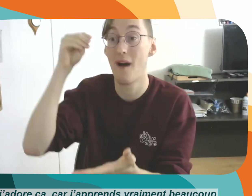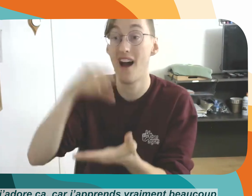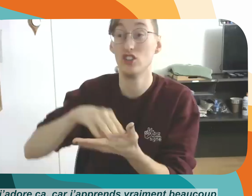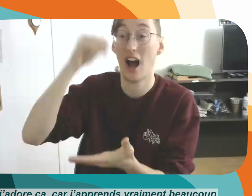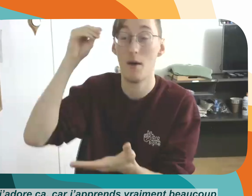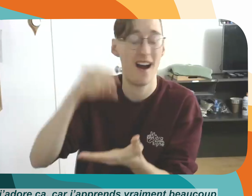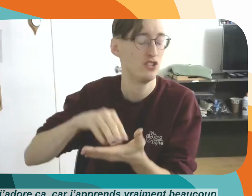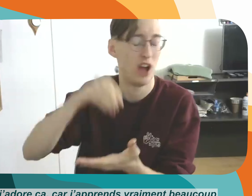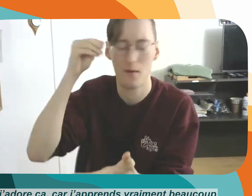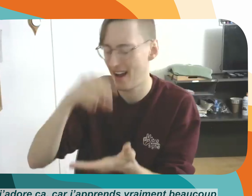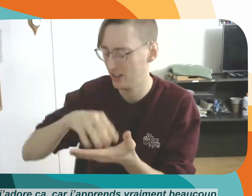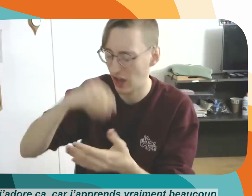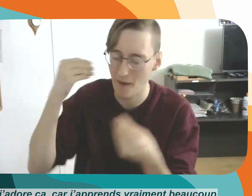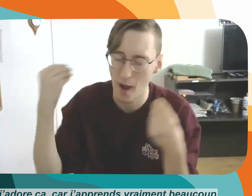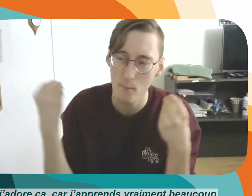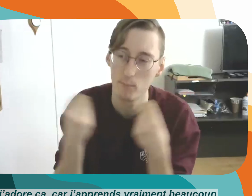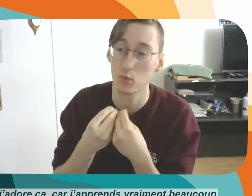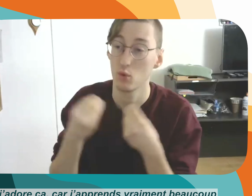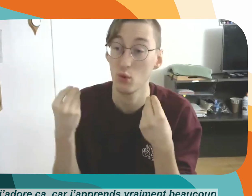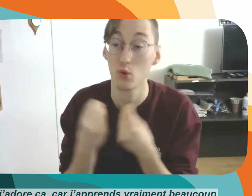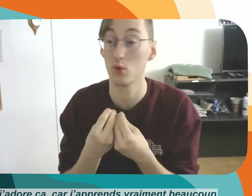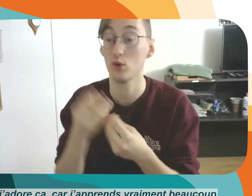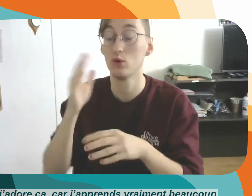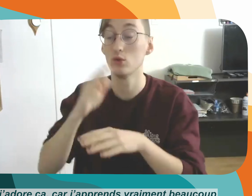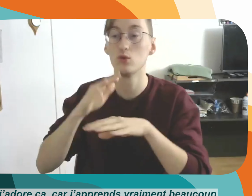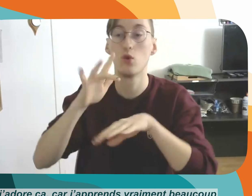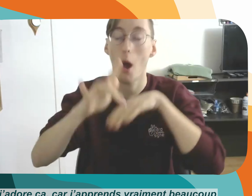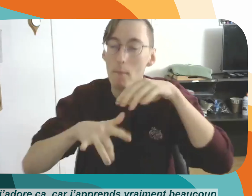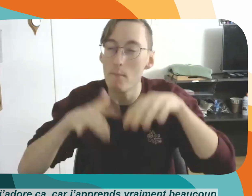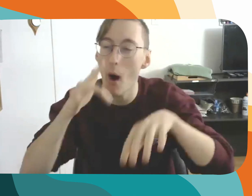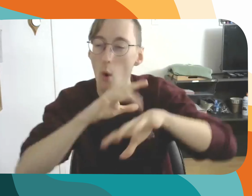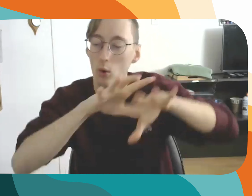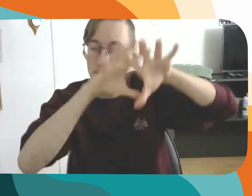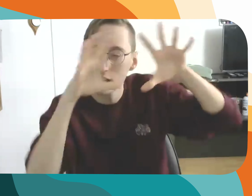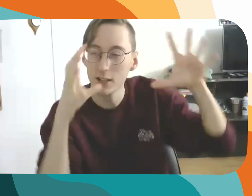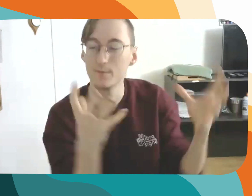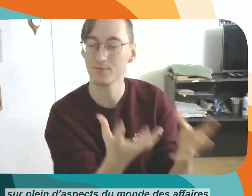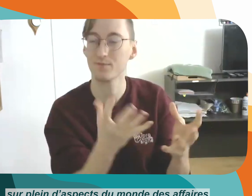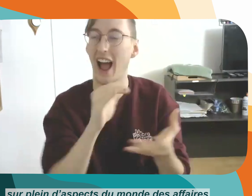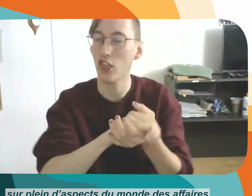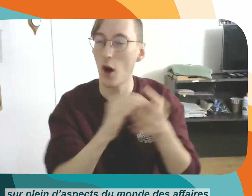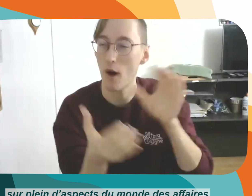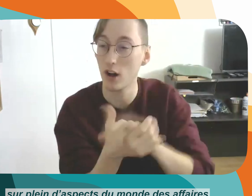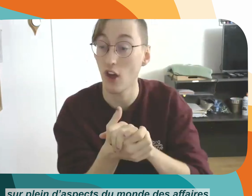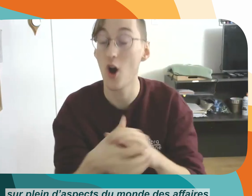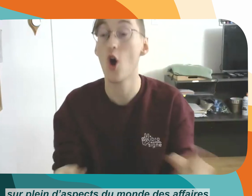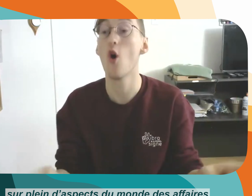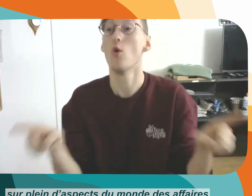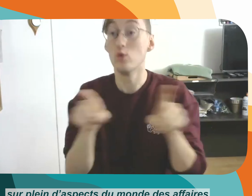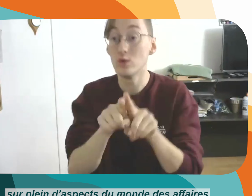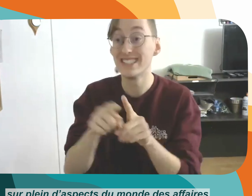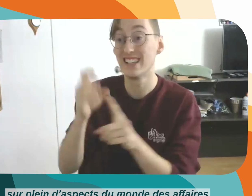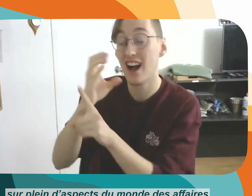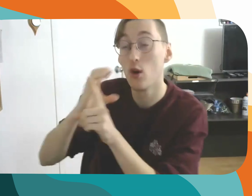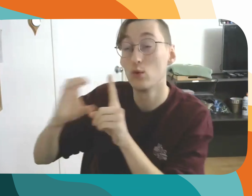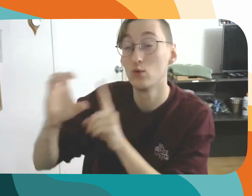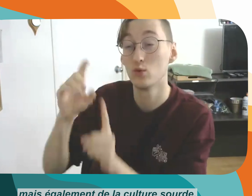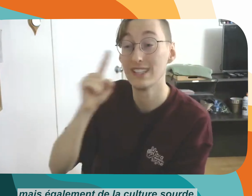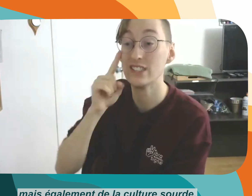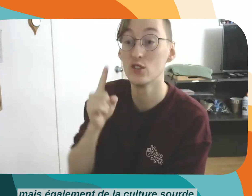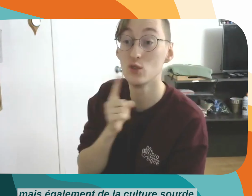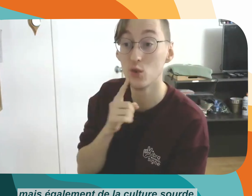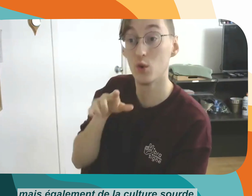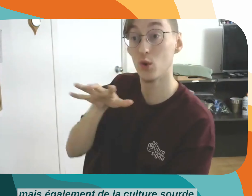J'adore ça, car j'apprends vraiment beaucoup sur plein d'aspects du monde des affaires,